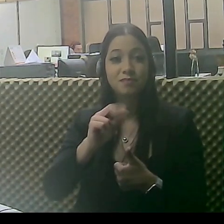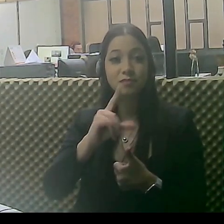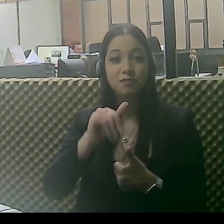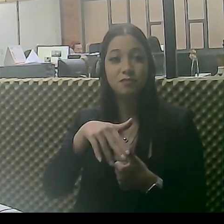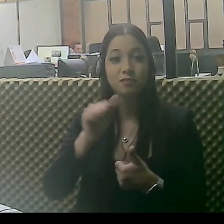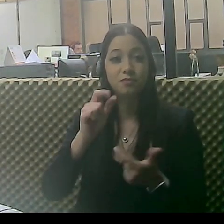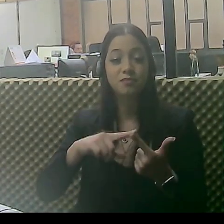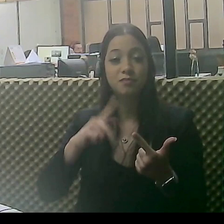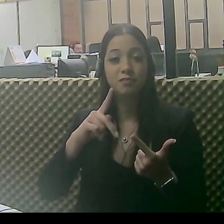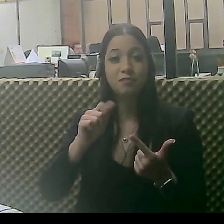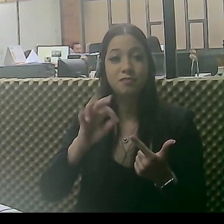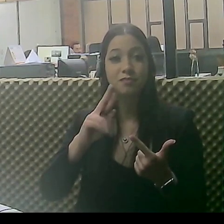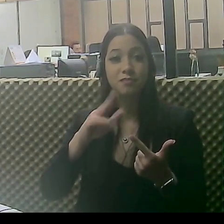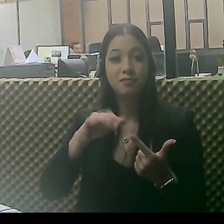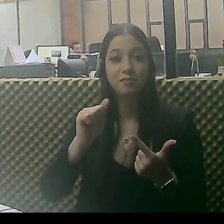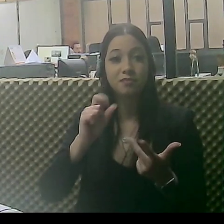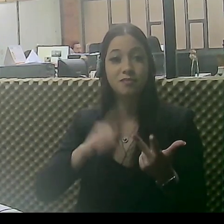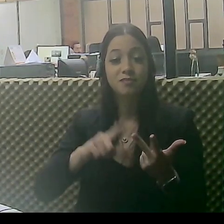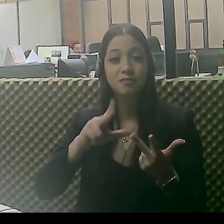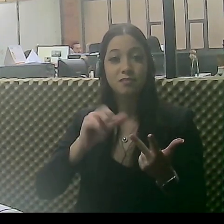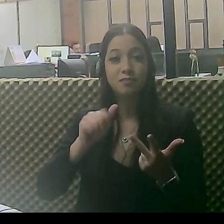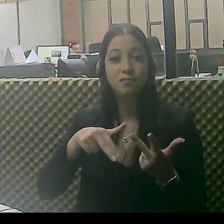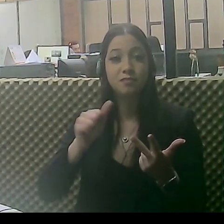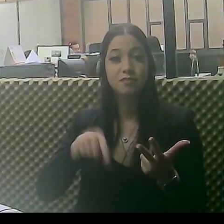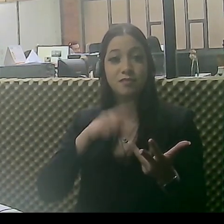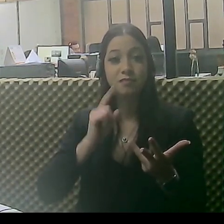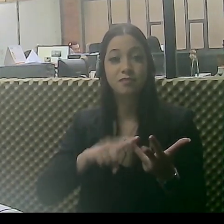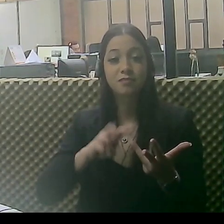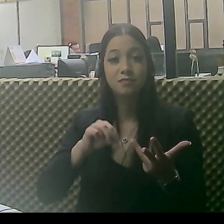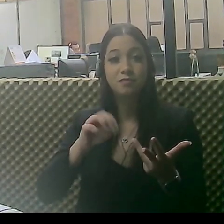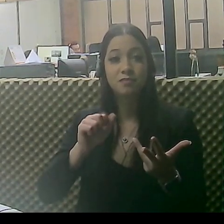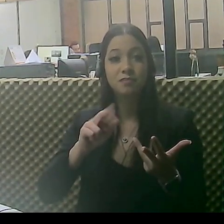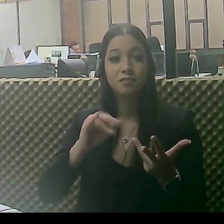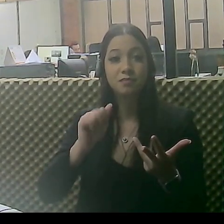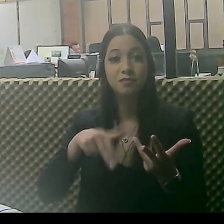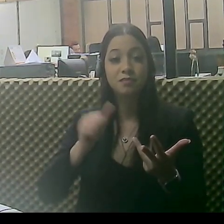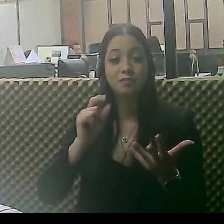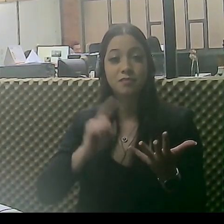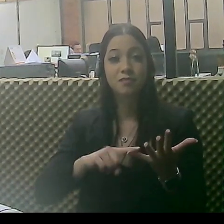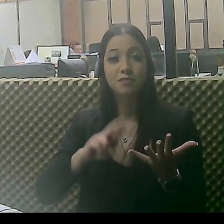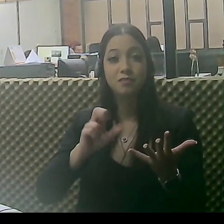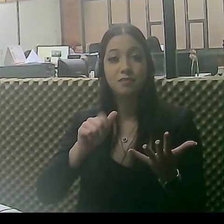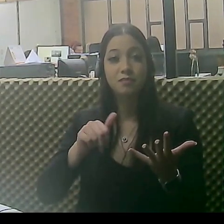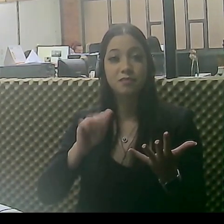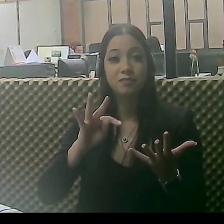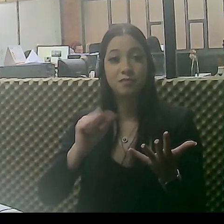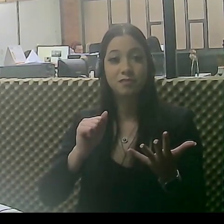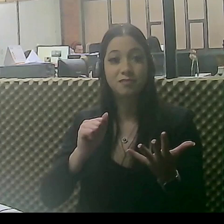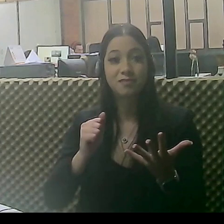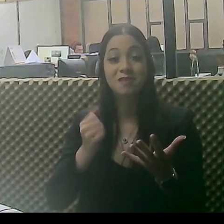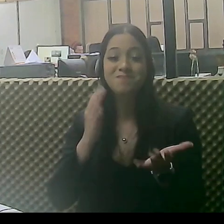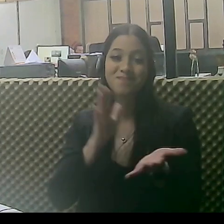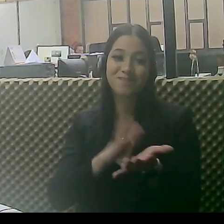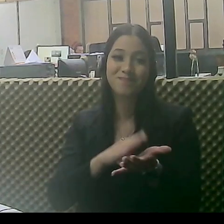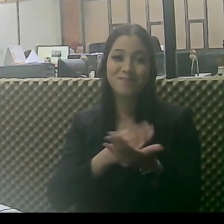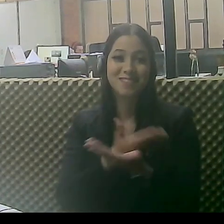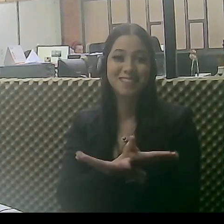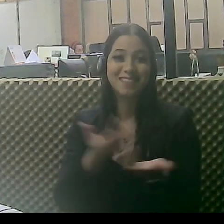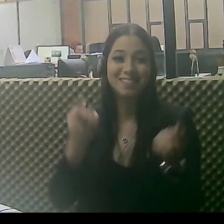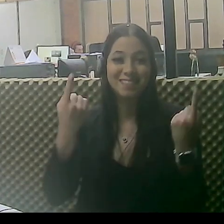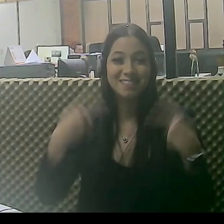Araújo, Patrícia Nascimento, Luciana Lousada, Mariana Brant e Renata Melo. Desejamos os parabéns